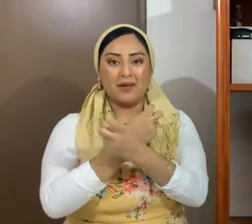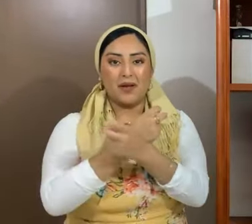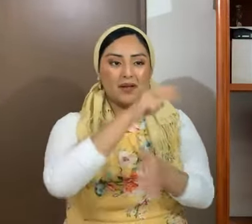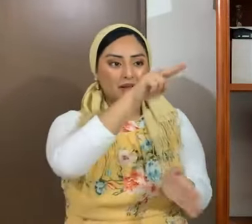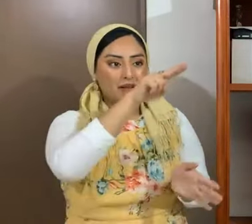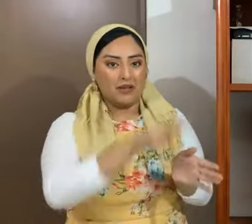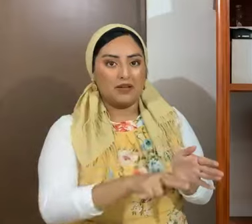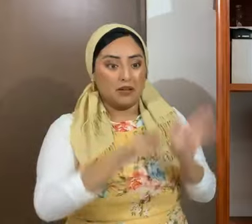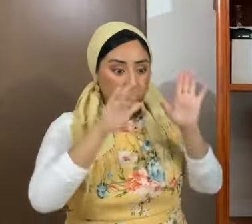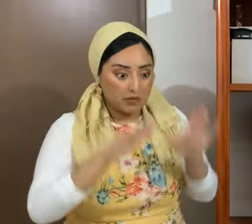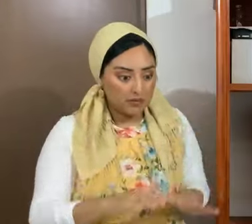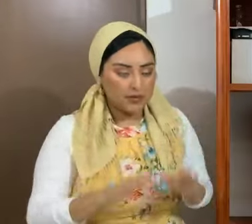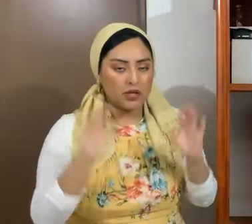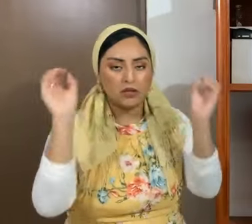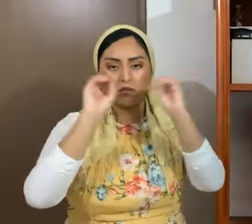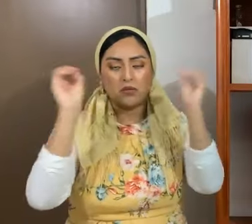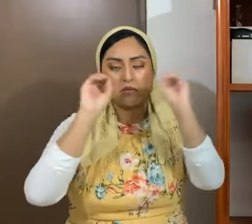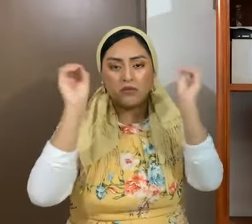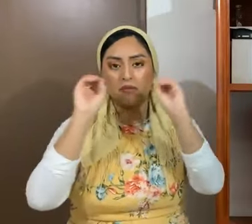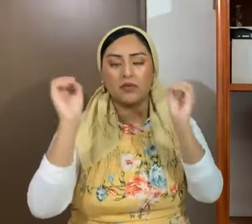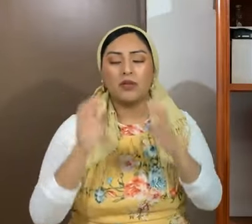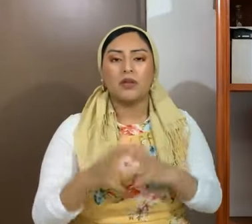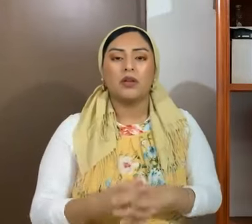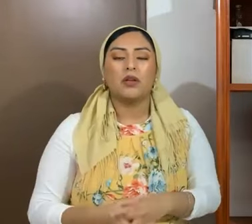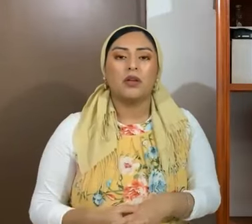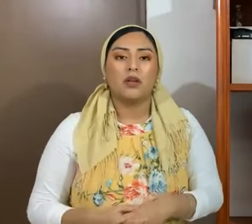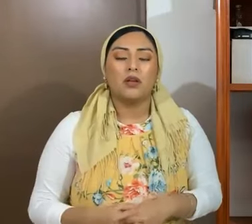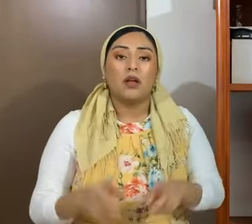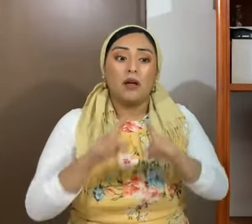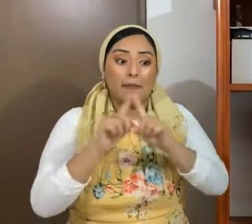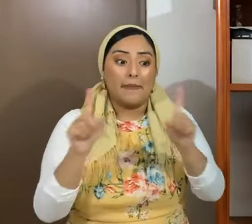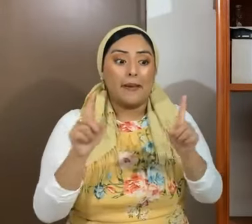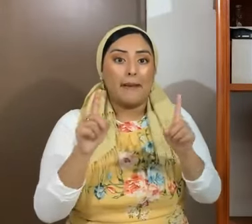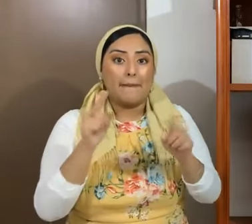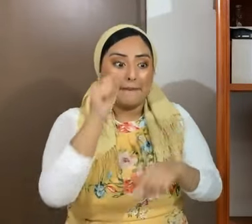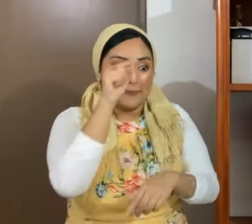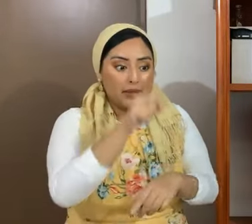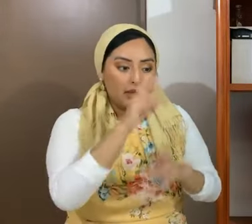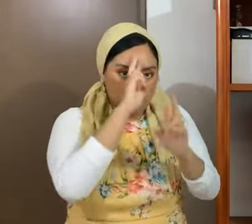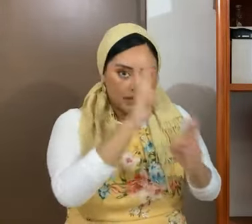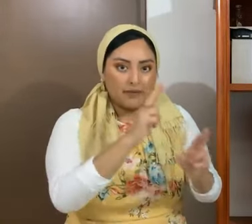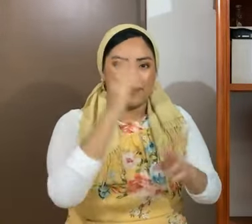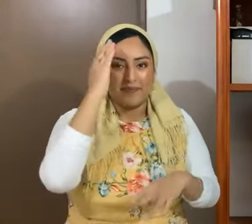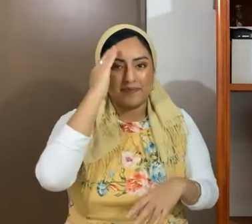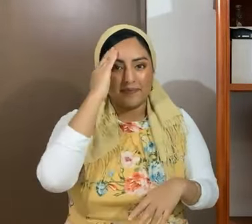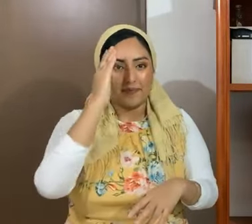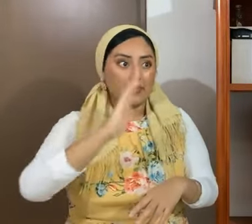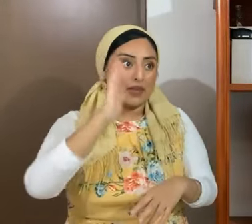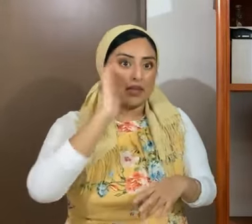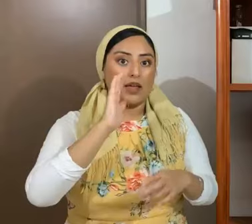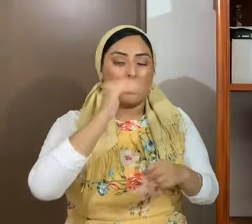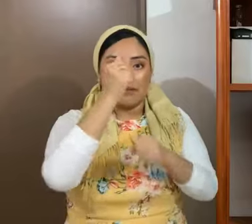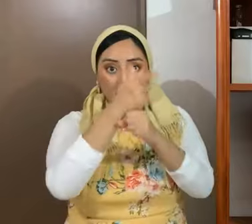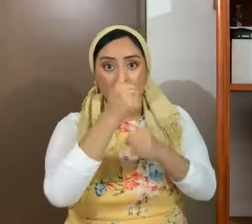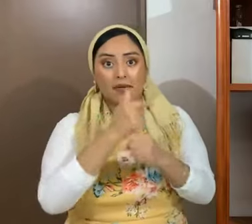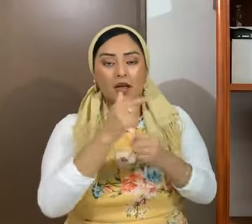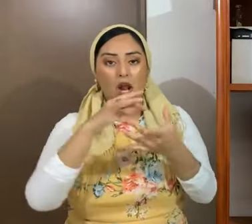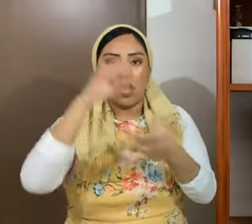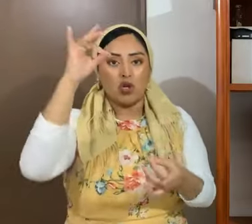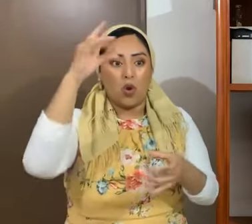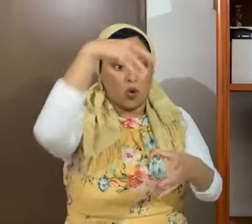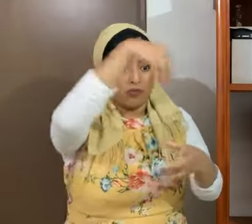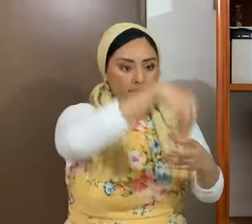un mesiánico fallece, cuando un ajo, una jod han partido, pero ahí estuvo el alma de ese ajo, de esa jod que fueron